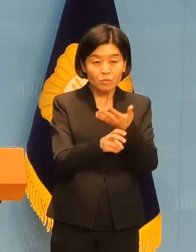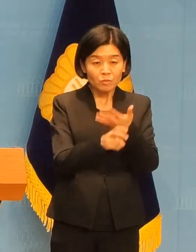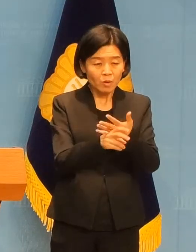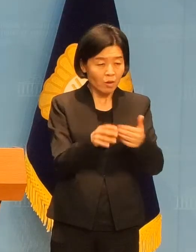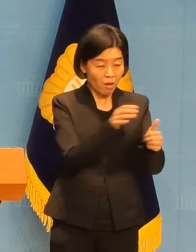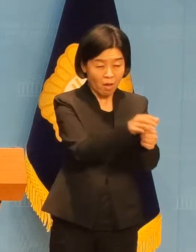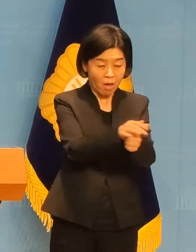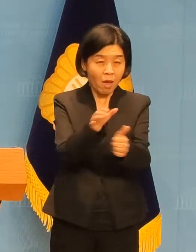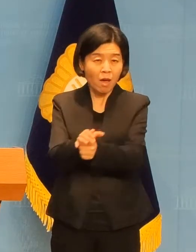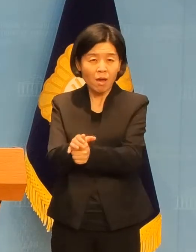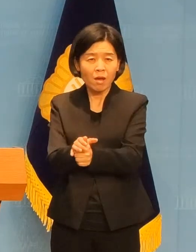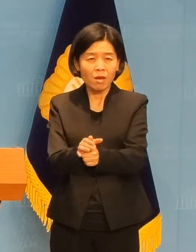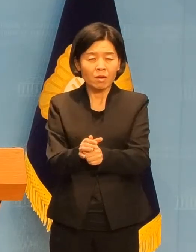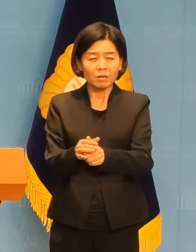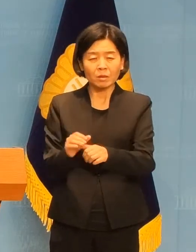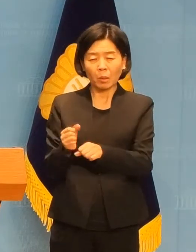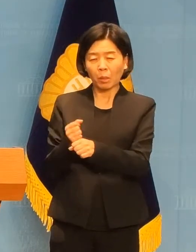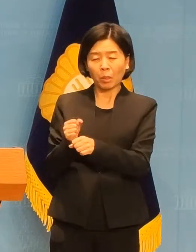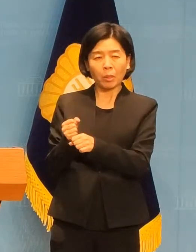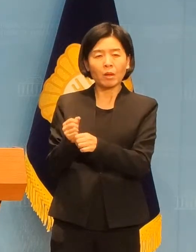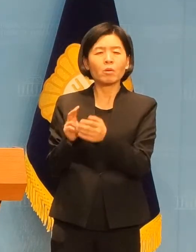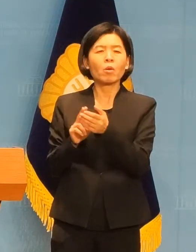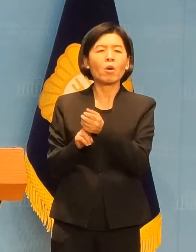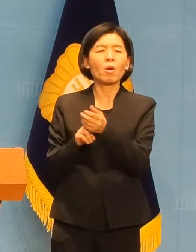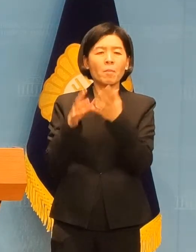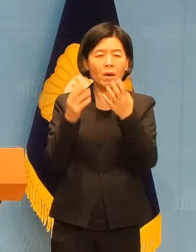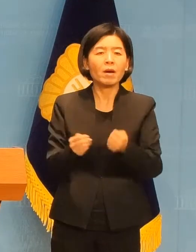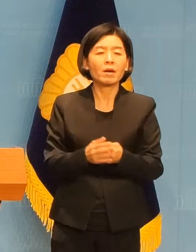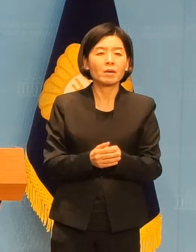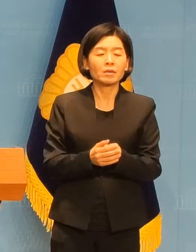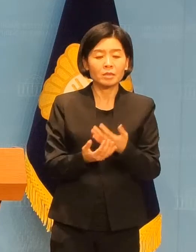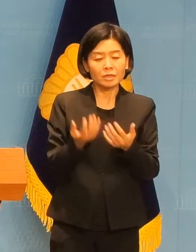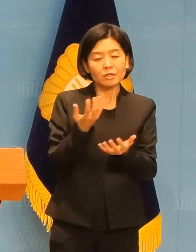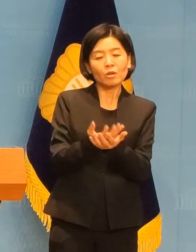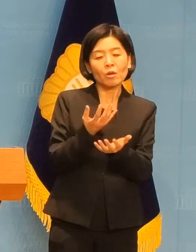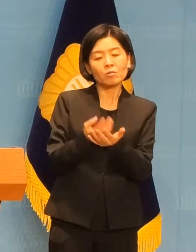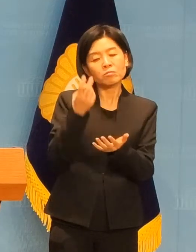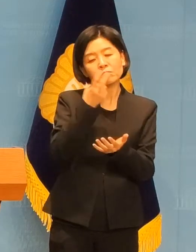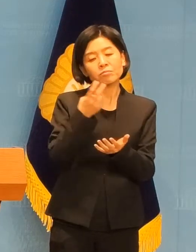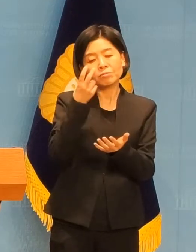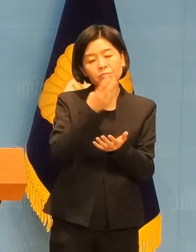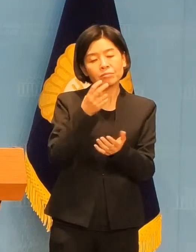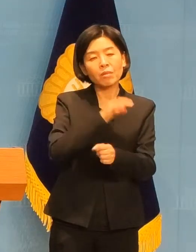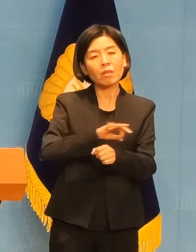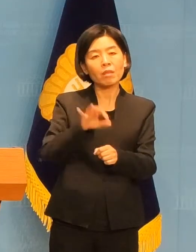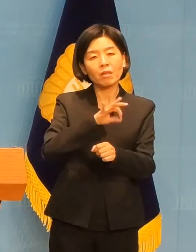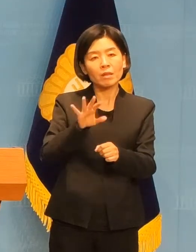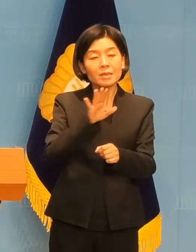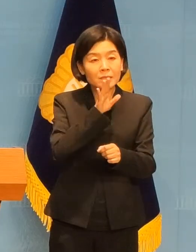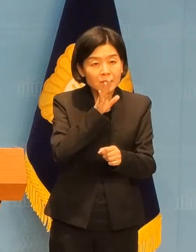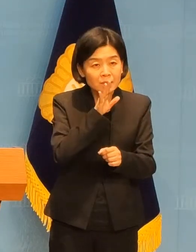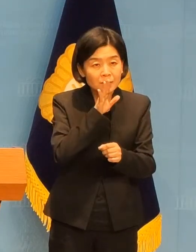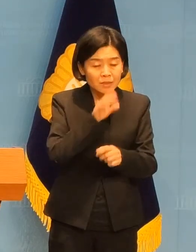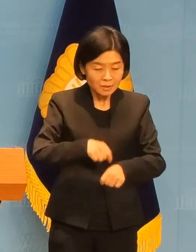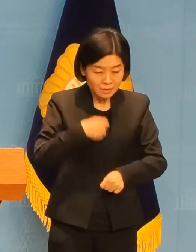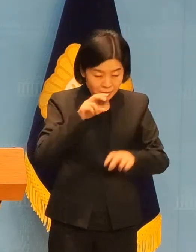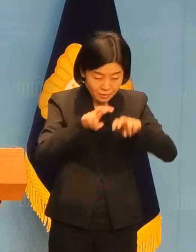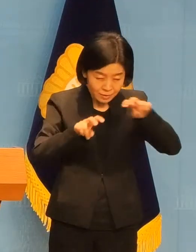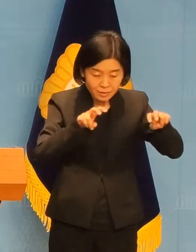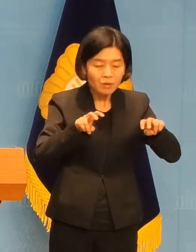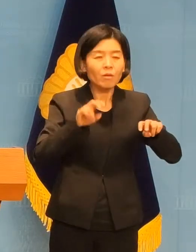더 교묘한 방식으로 숨어 있으며 서류만 살피는 단속으로는 그 실체를 절대 드러낼 수